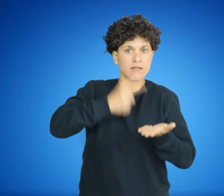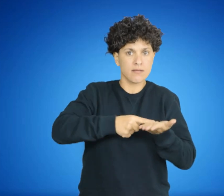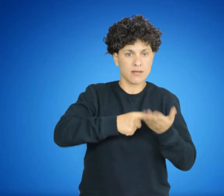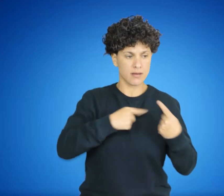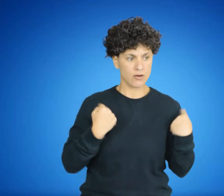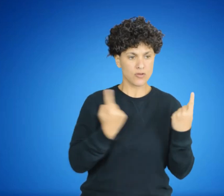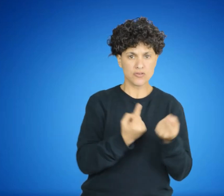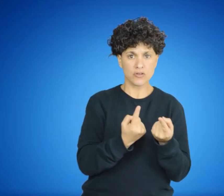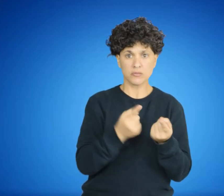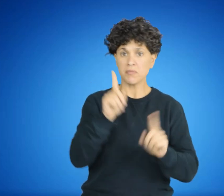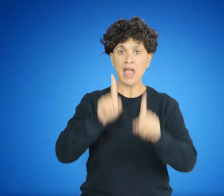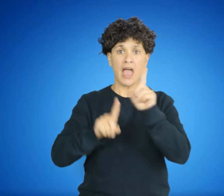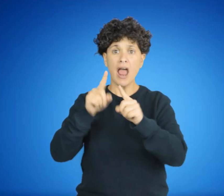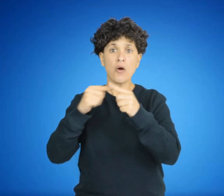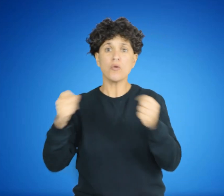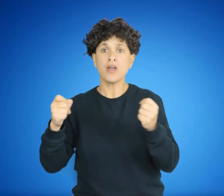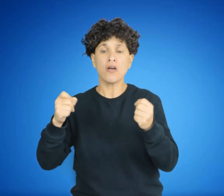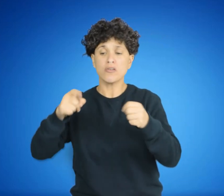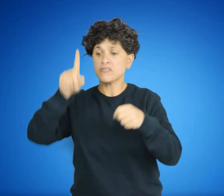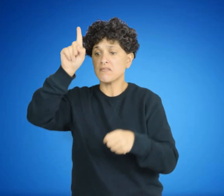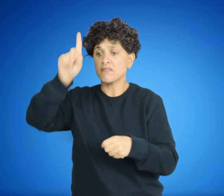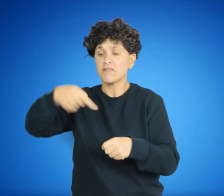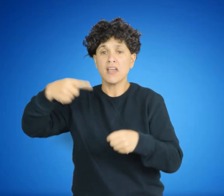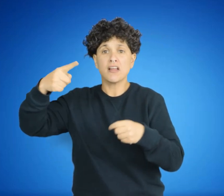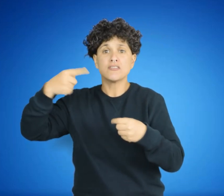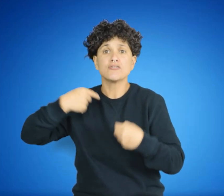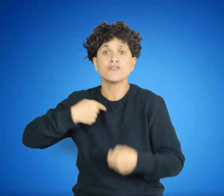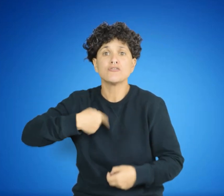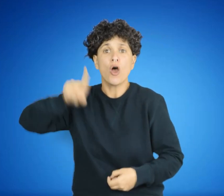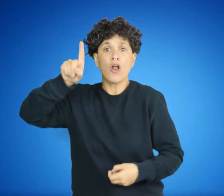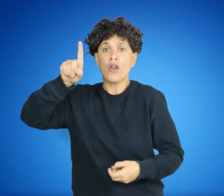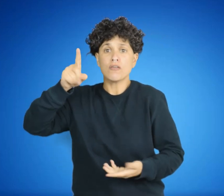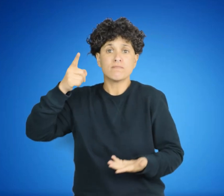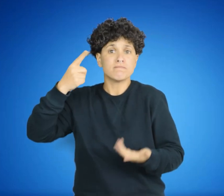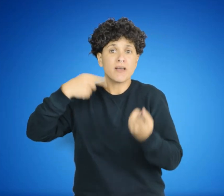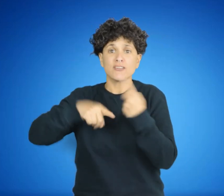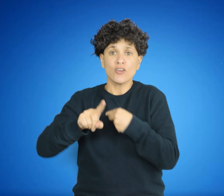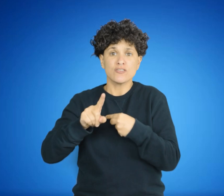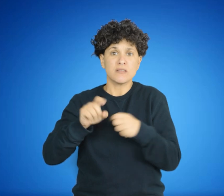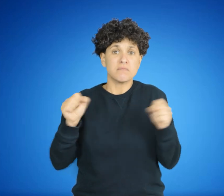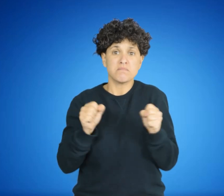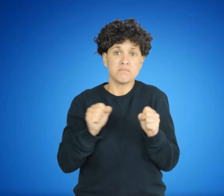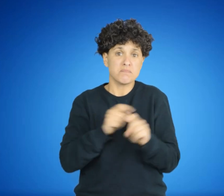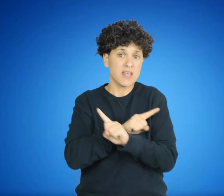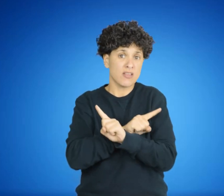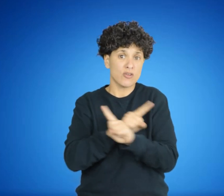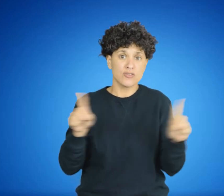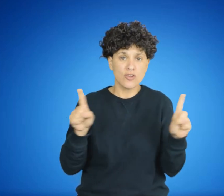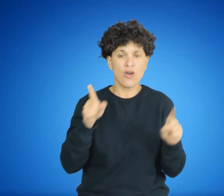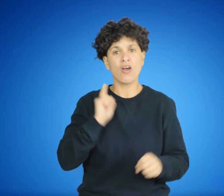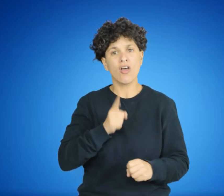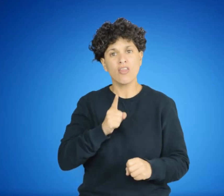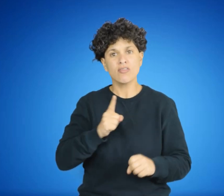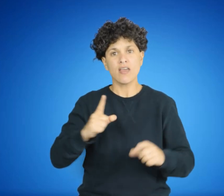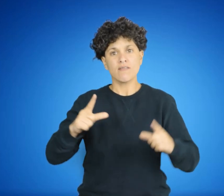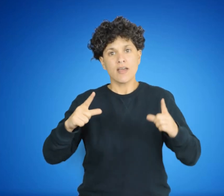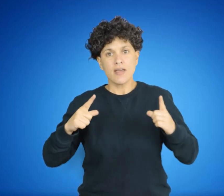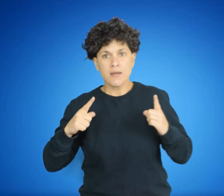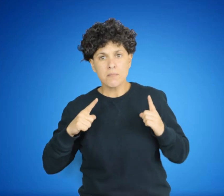modo que no debemos esperarlo como si hubiera de venir indefectiblemente ni tampoco desesperarnos como si no hubiera de venir nunca